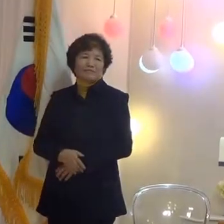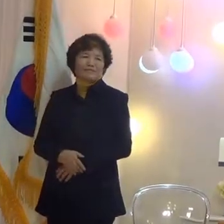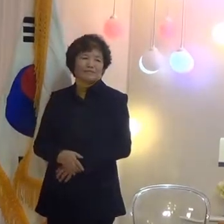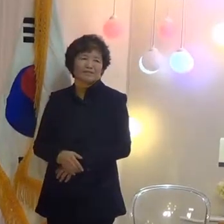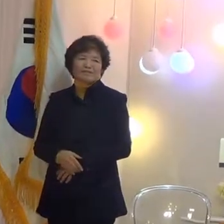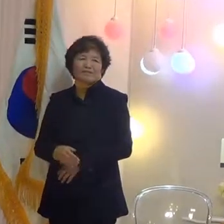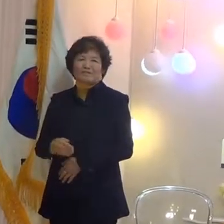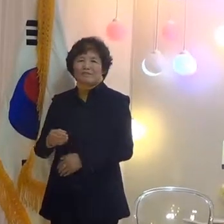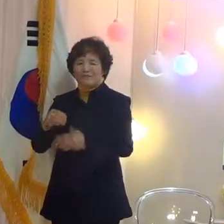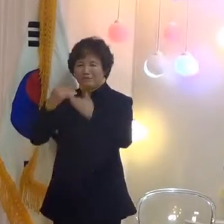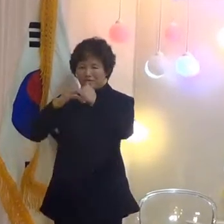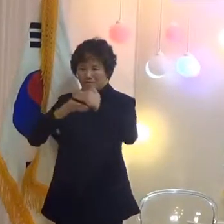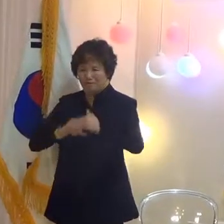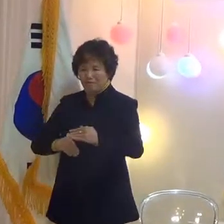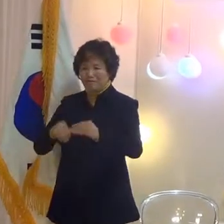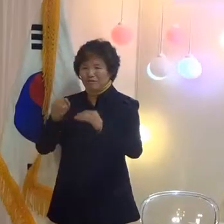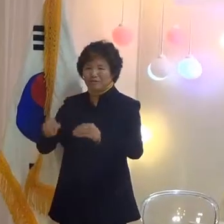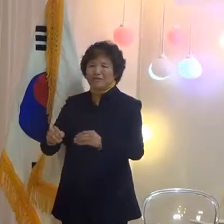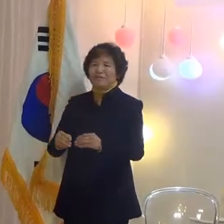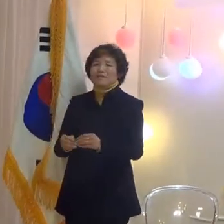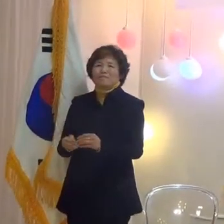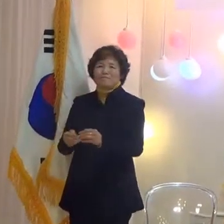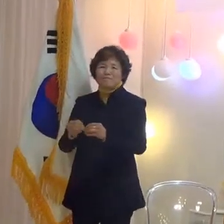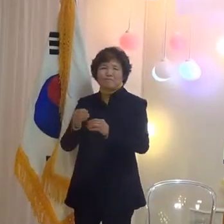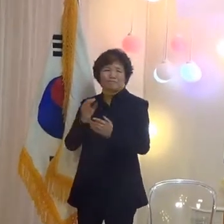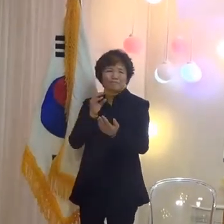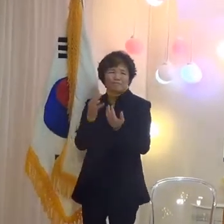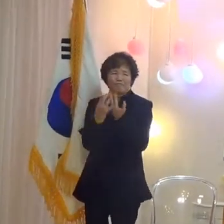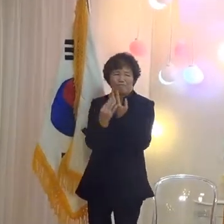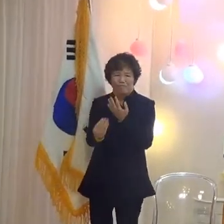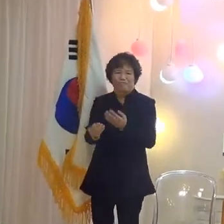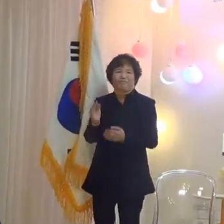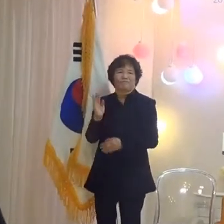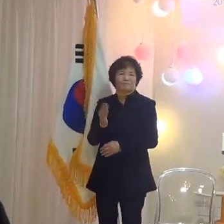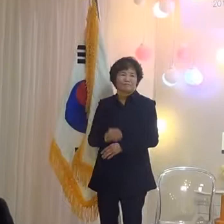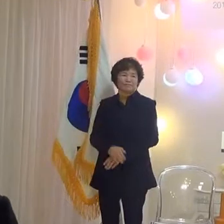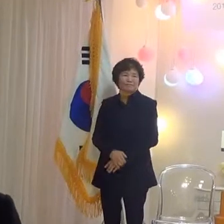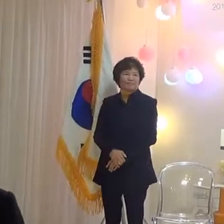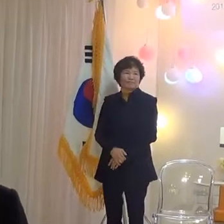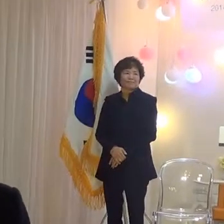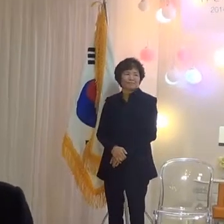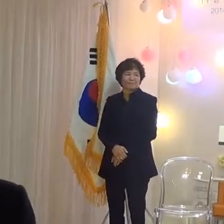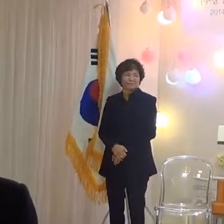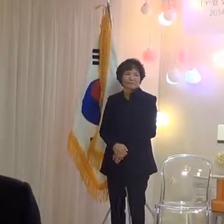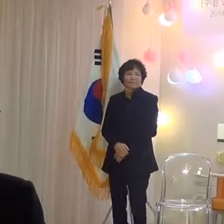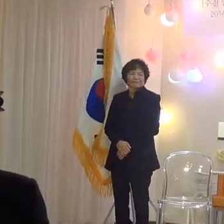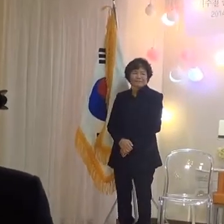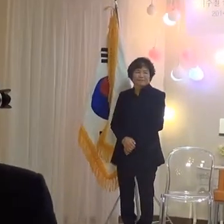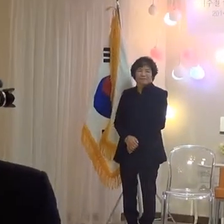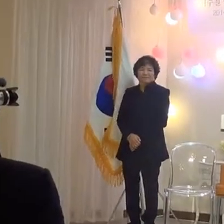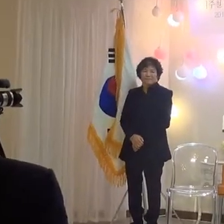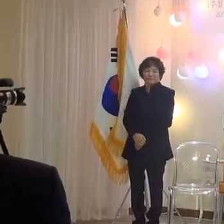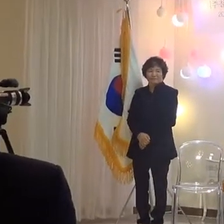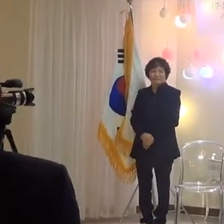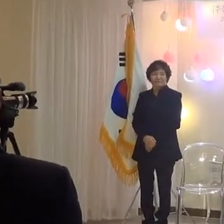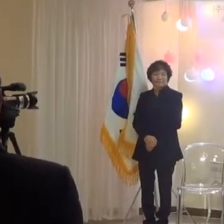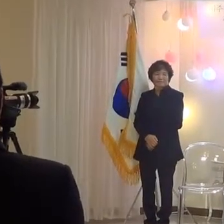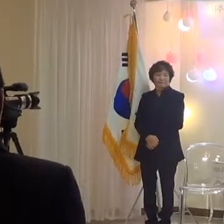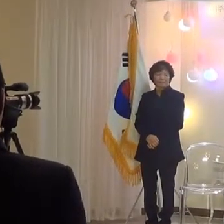그 내용이 이 책 안에 고스란히 담겨 있습니다. 예. 오늘 그 승관이에서 왔는데요.